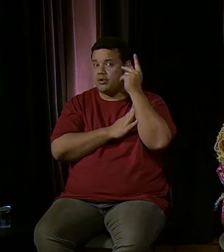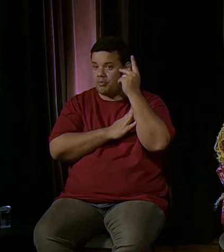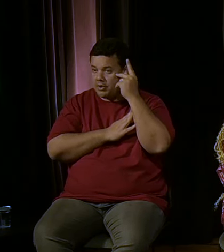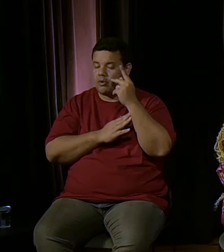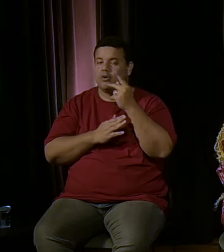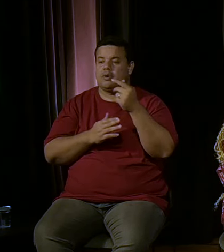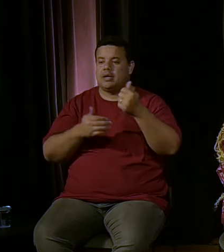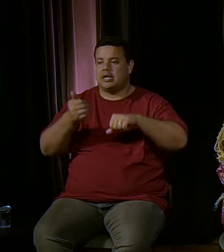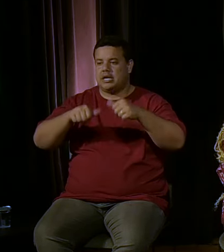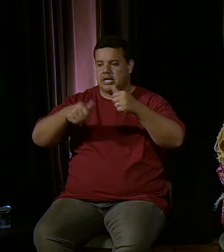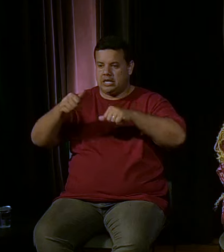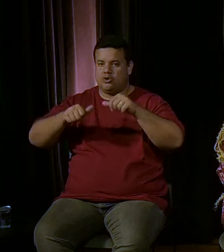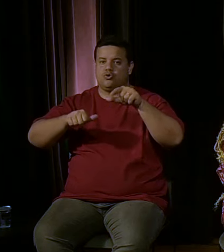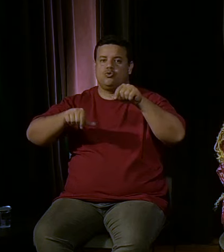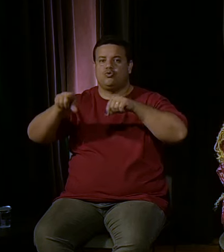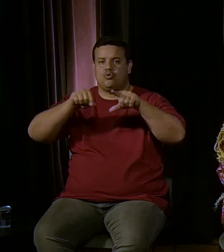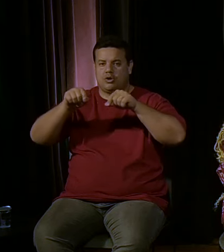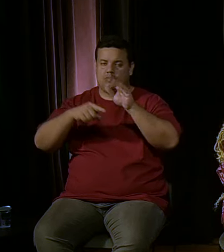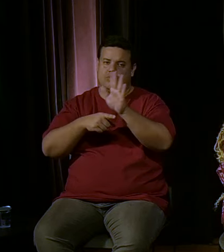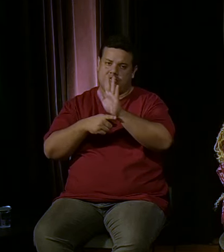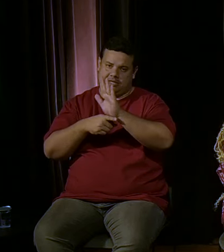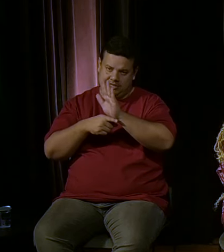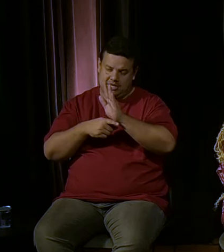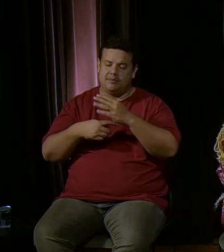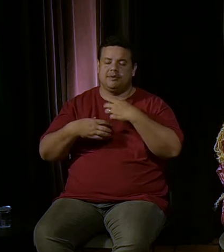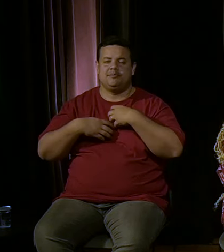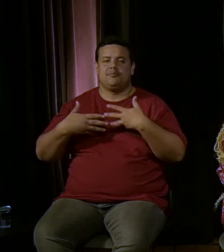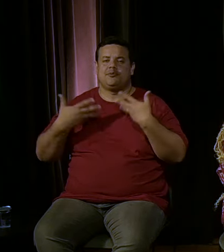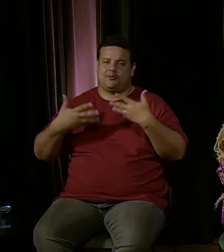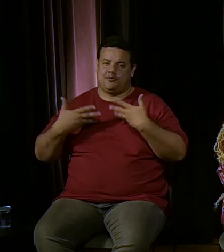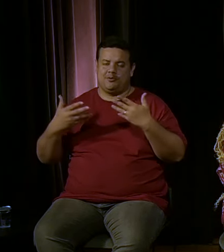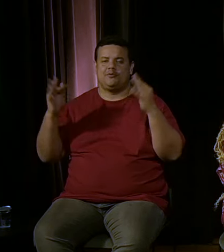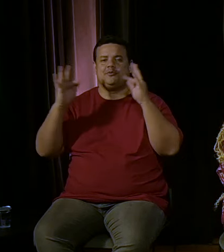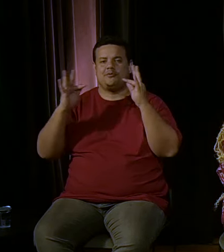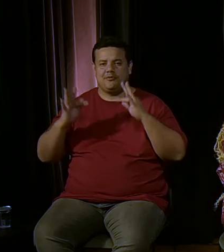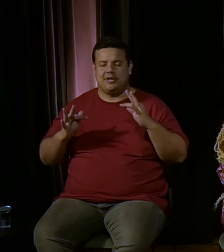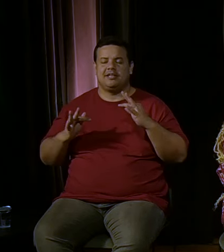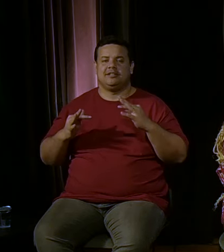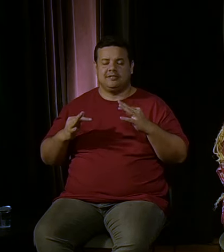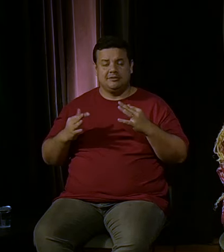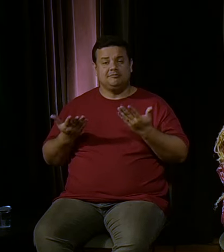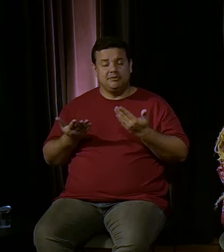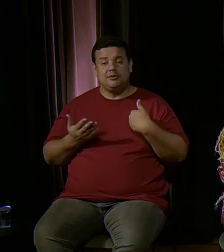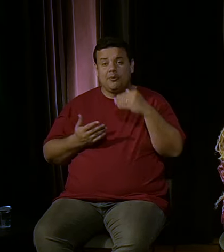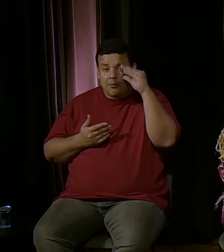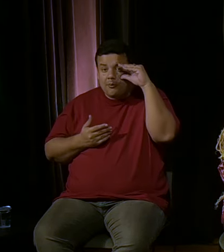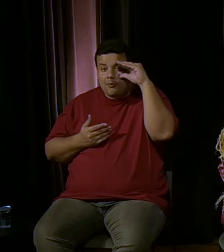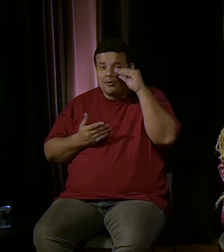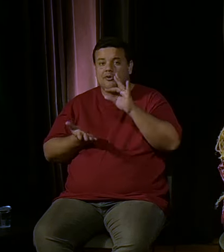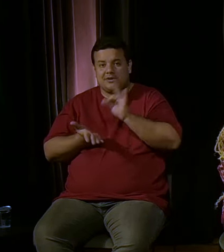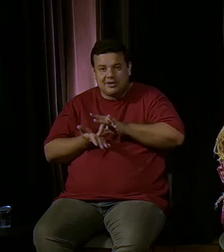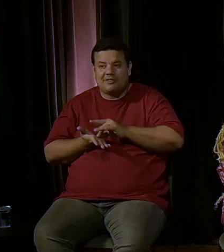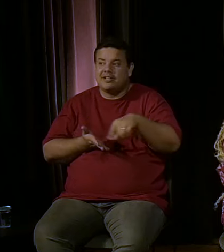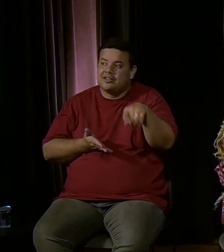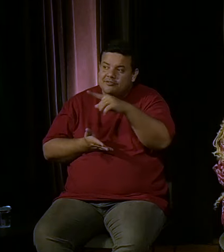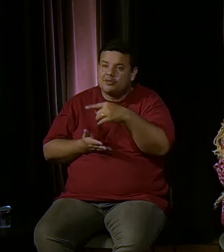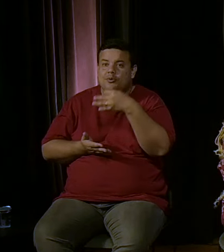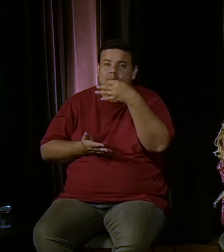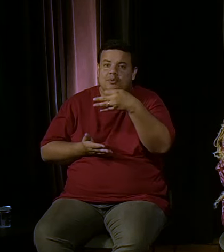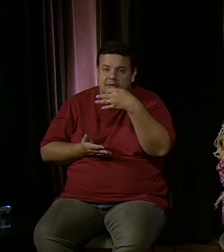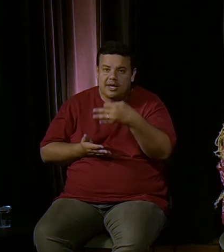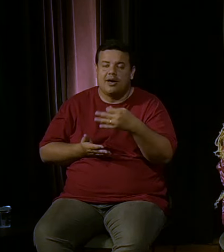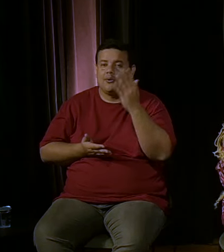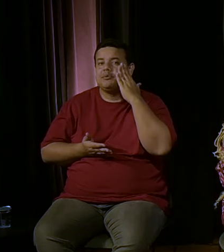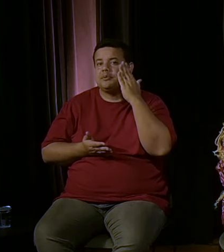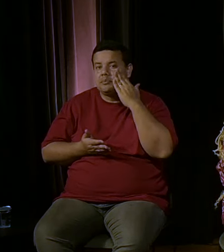de cinema. E, enfim, muito feliz, muito animado e muito ansioso também. Muito curioso, na verdade, para saber o que vocês acharam dos filmes, para